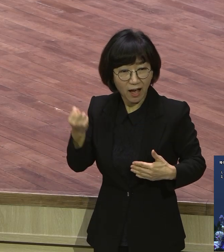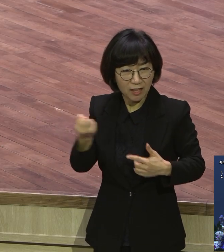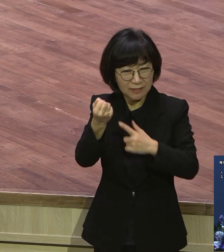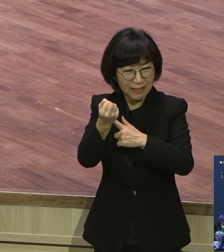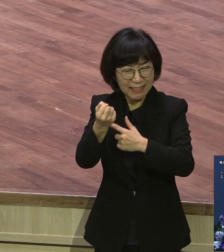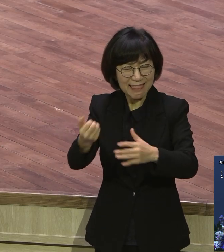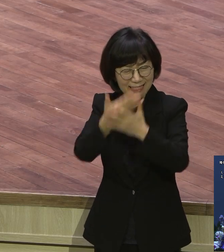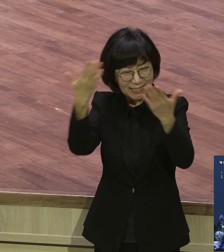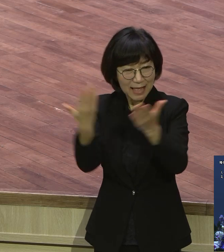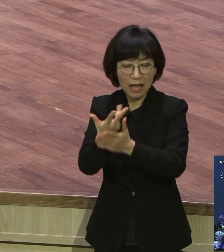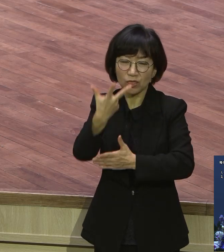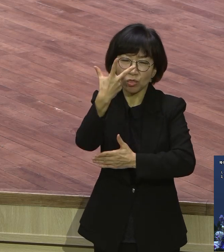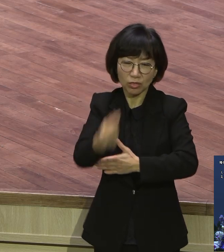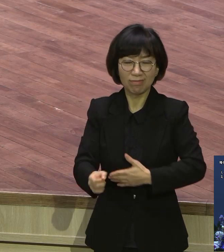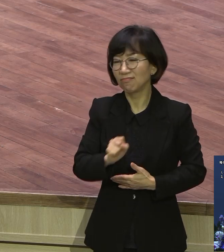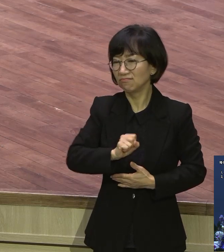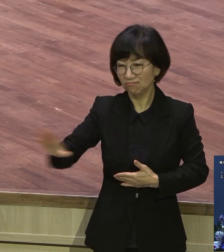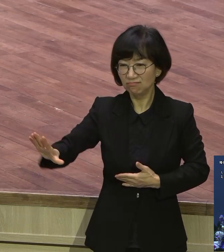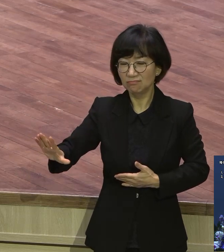배설물을 넣어 이기노라